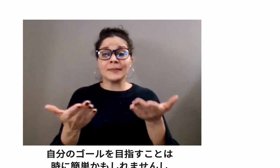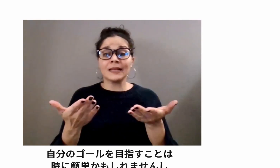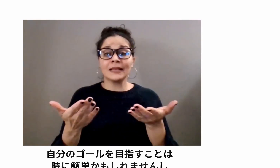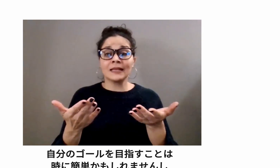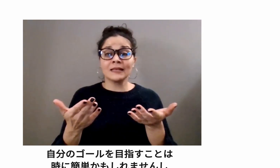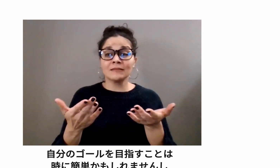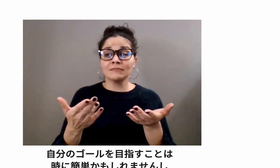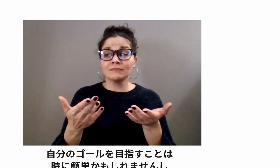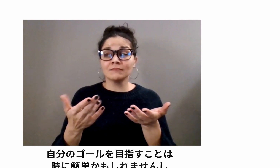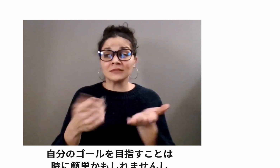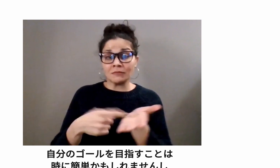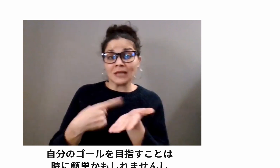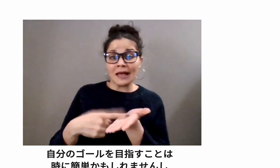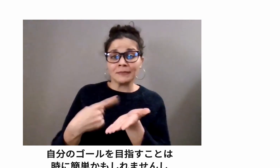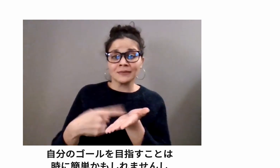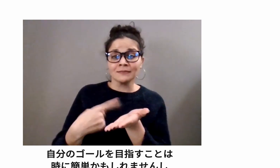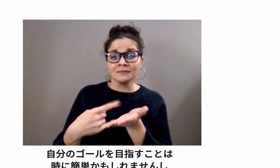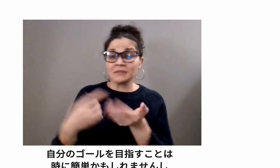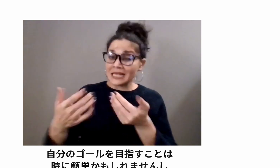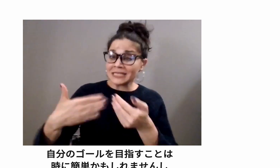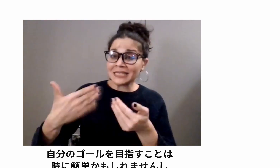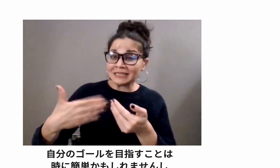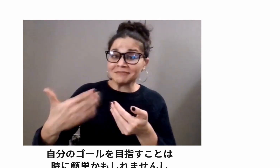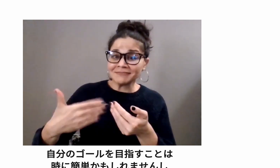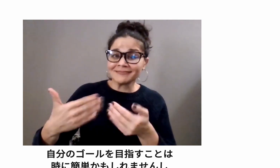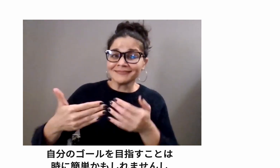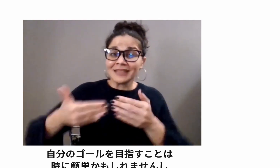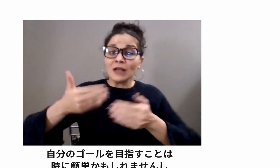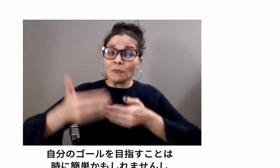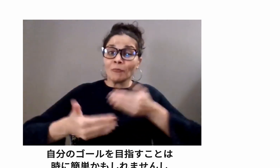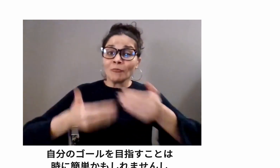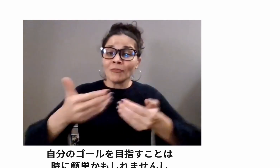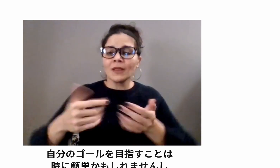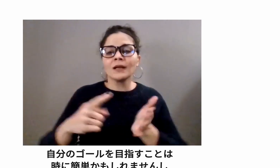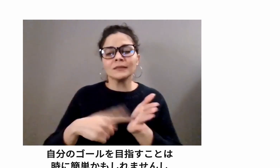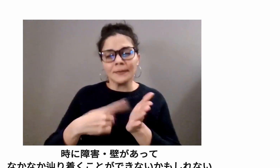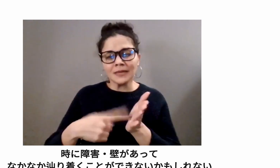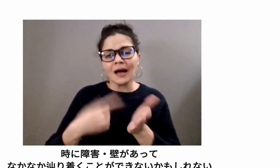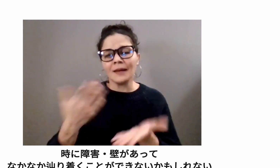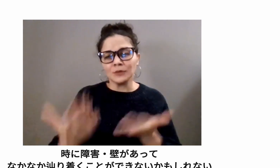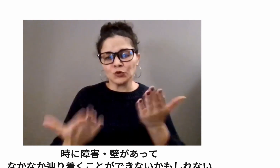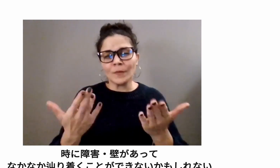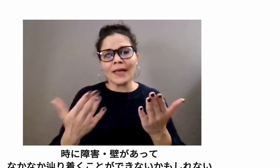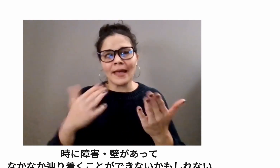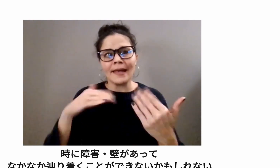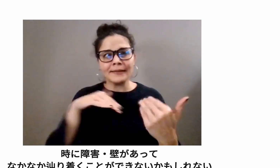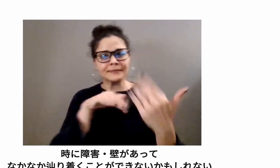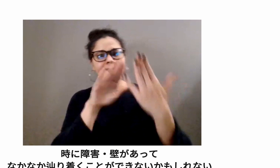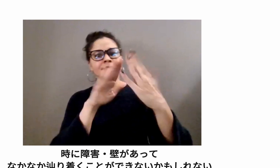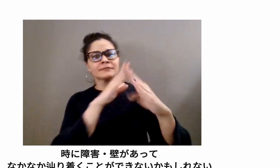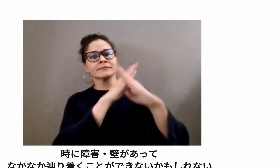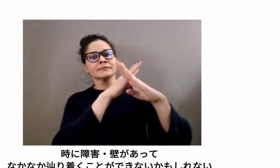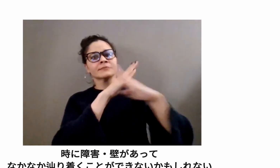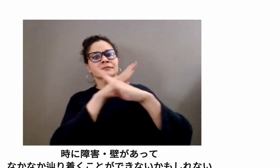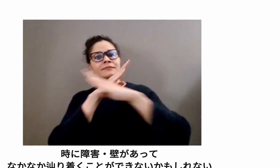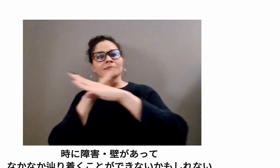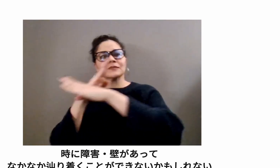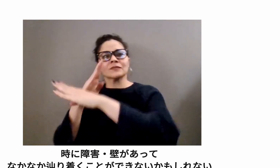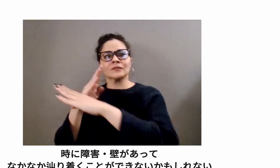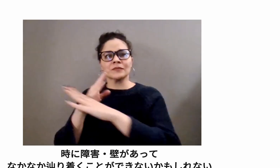していくということは時に簡単かもしれません。でも時にたくさん障害があってなか